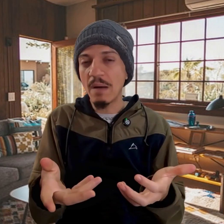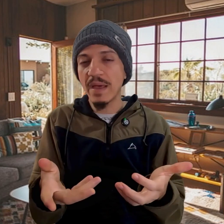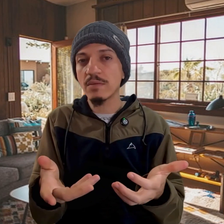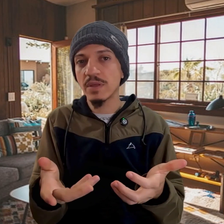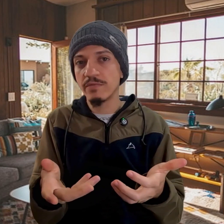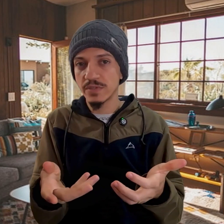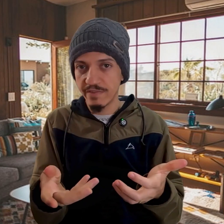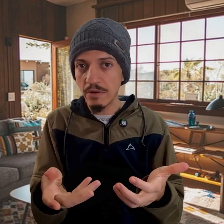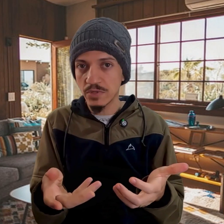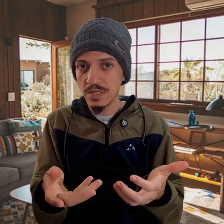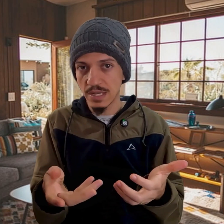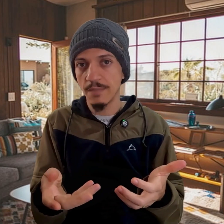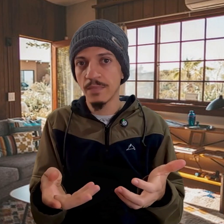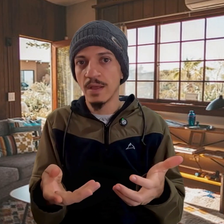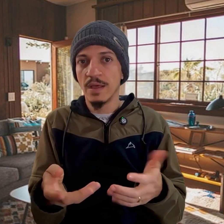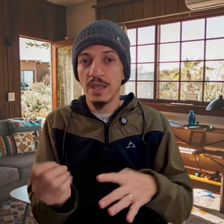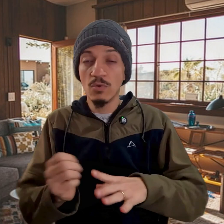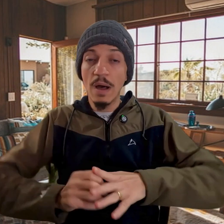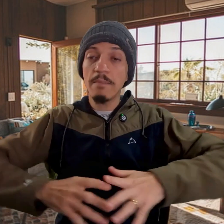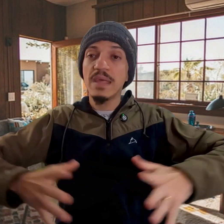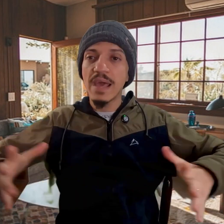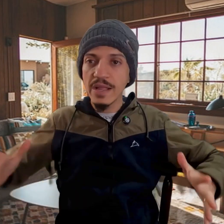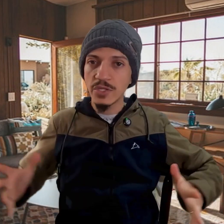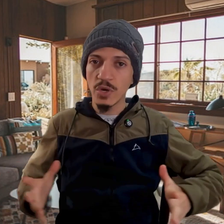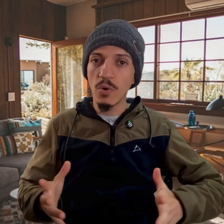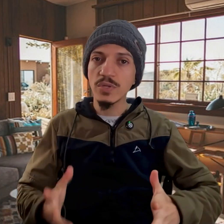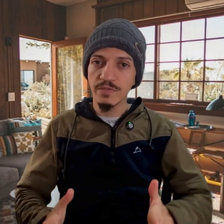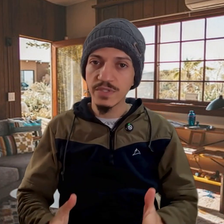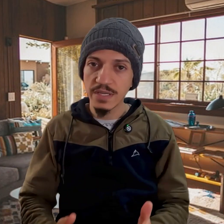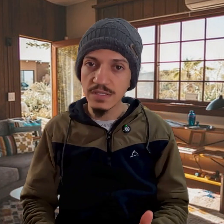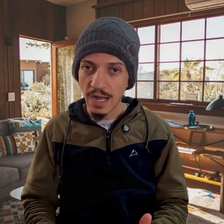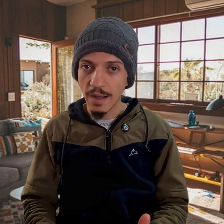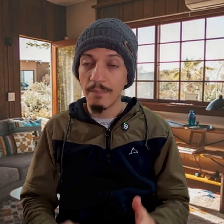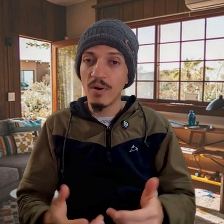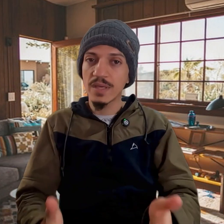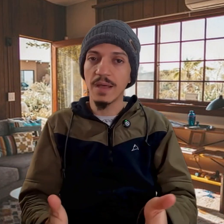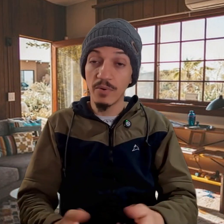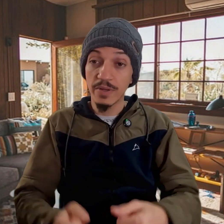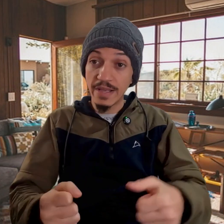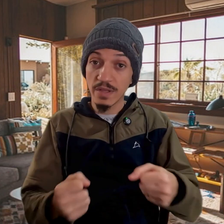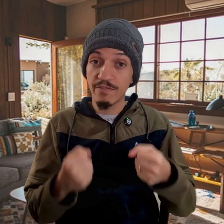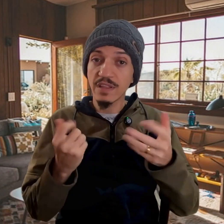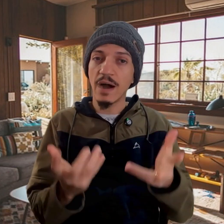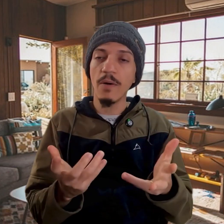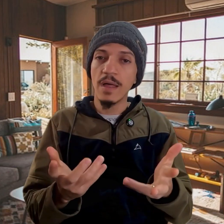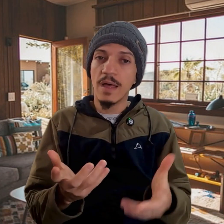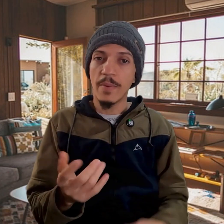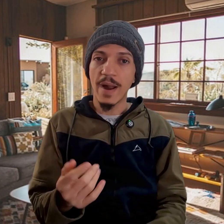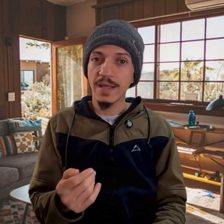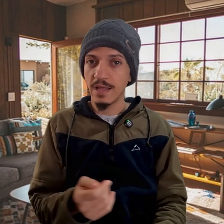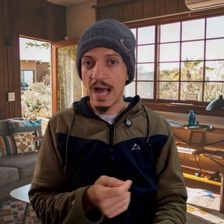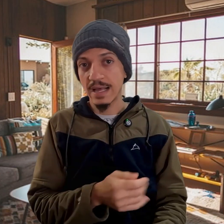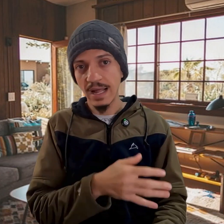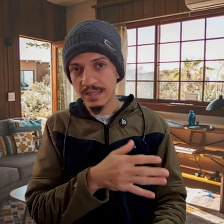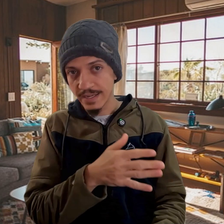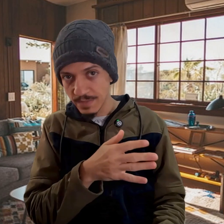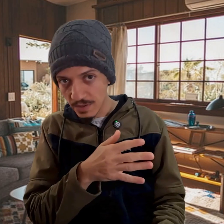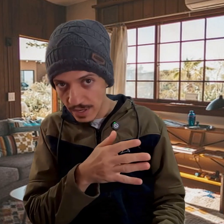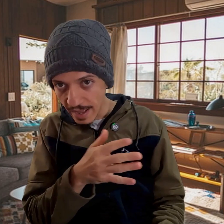equipamento que você vai utilizar e do ambiente onde você está. Por quê? Porque isso é vital para que aquela transmissão ali